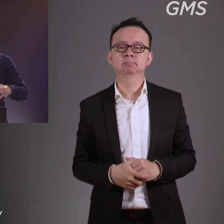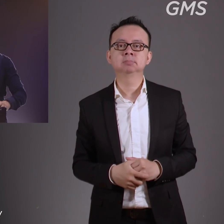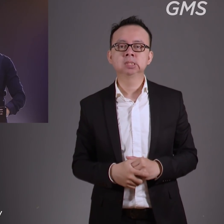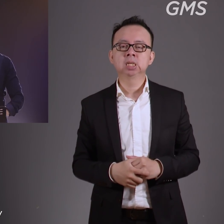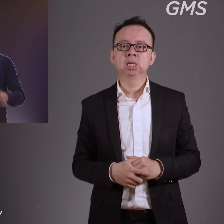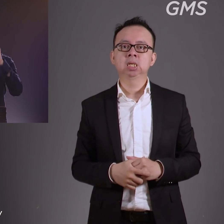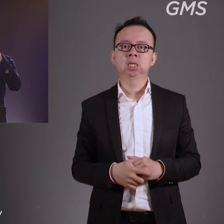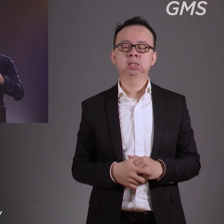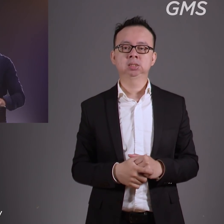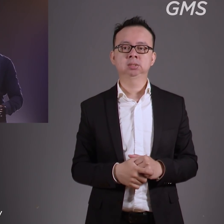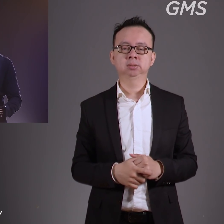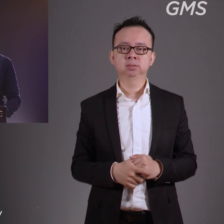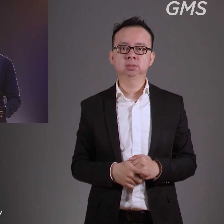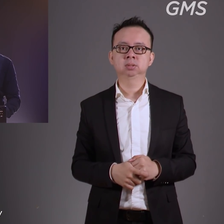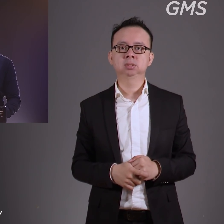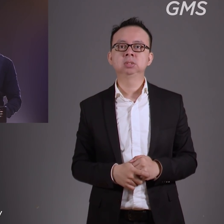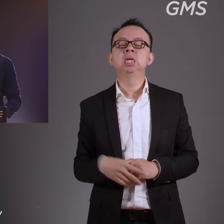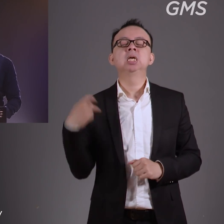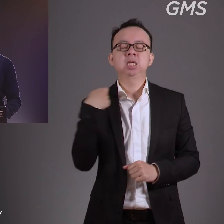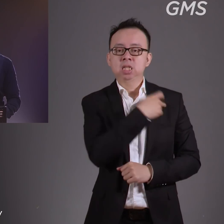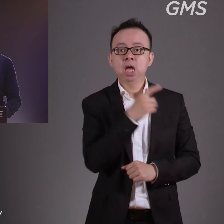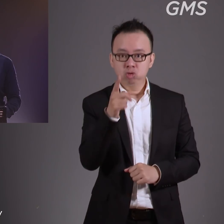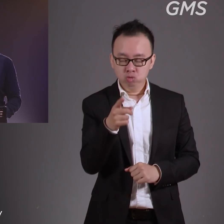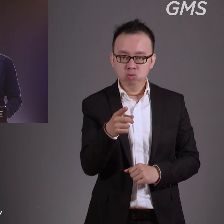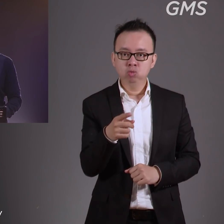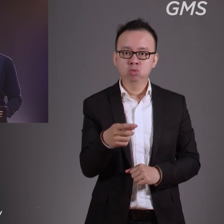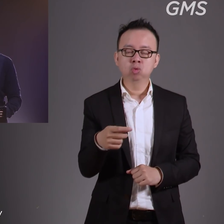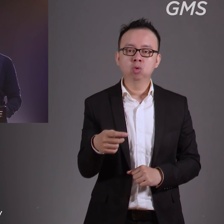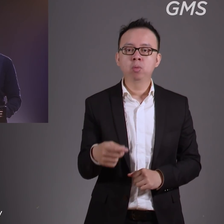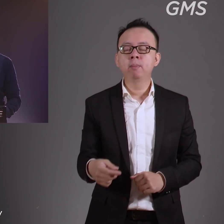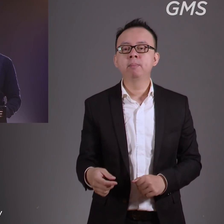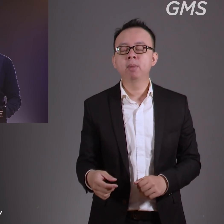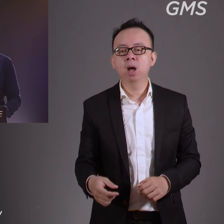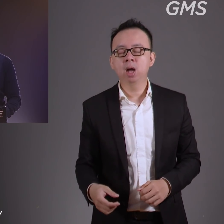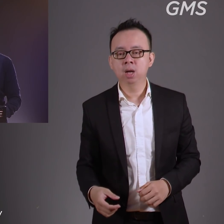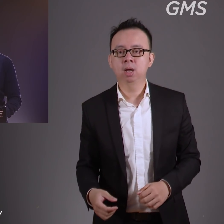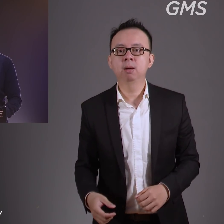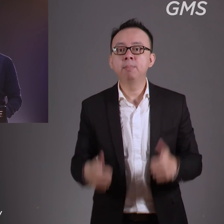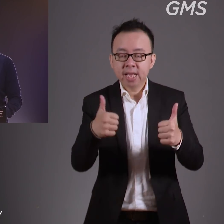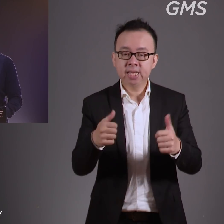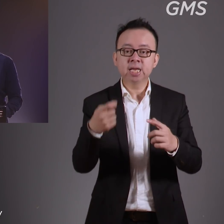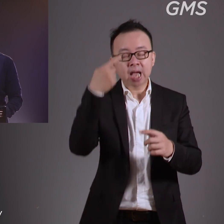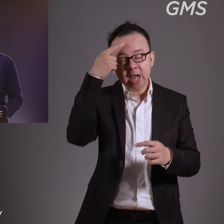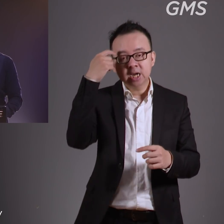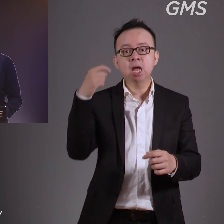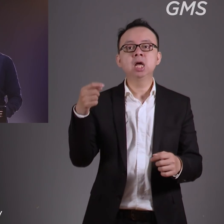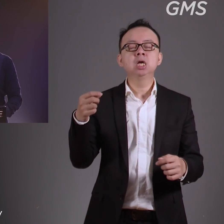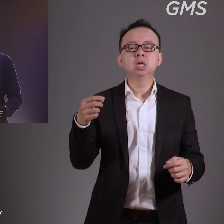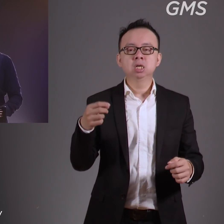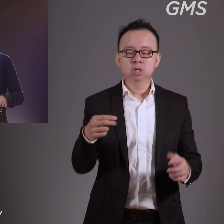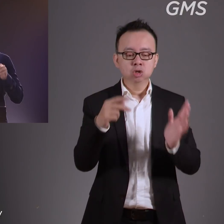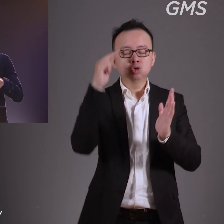seluruh dunia yang mau percaya kepada Tuhan, menerima jalan yang lain, jalan yang lebih tinggi.